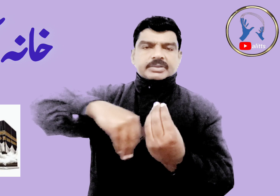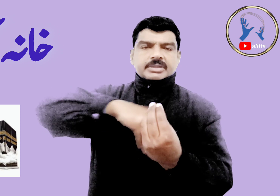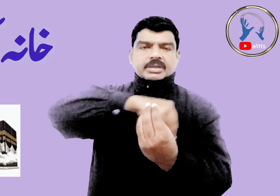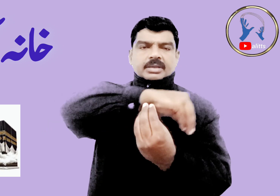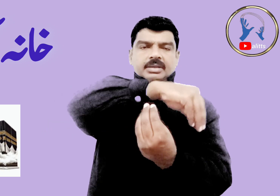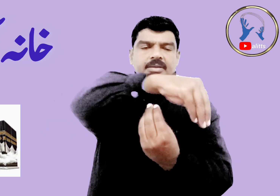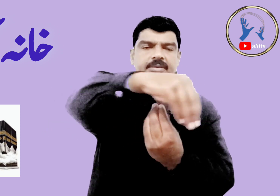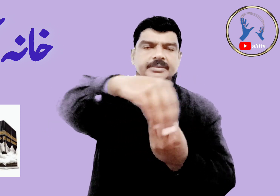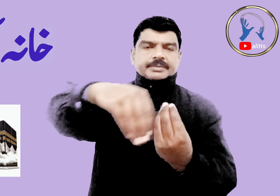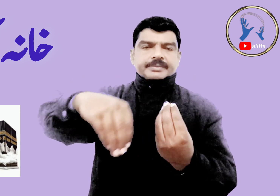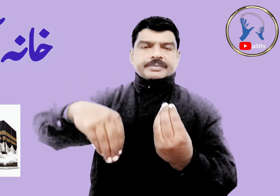चक्कर लगा।